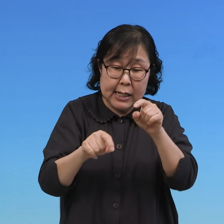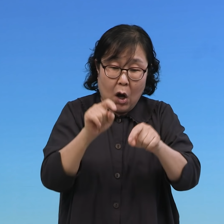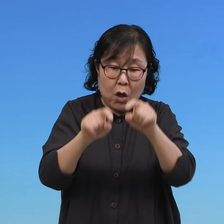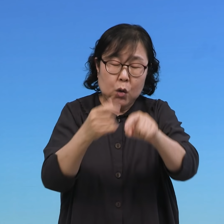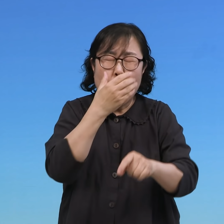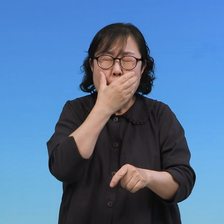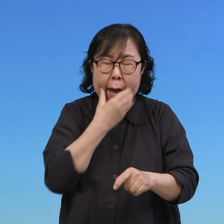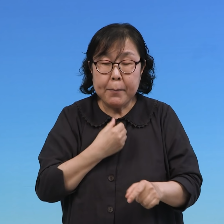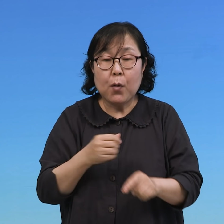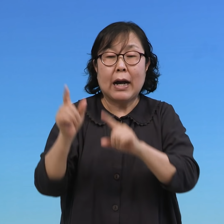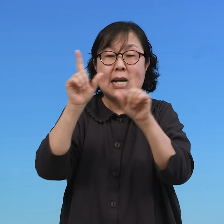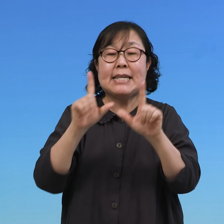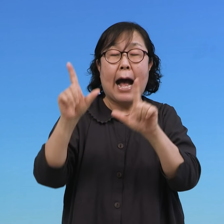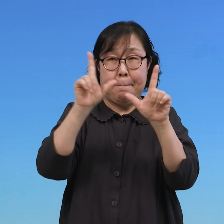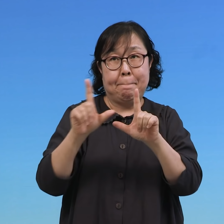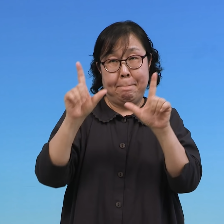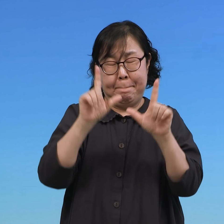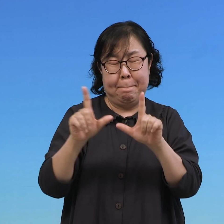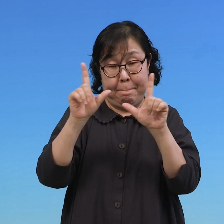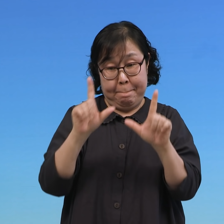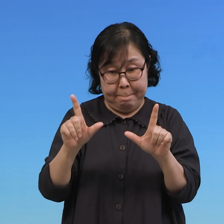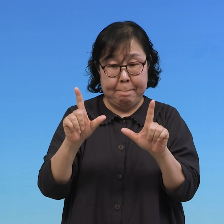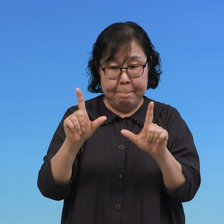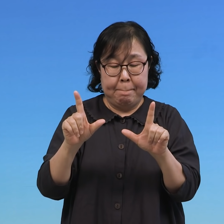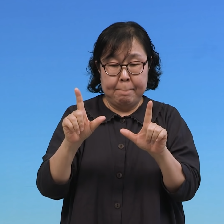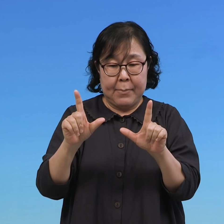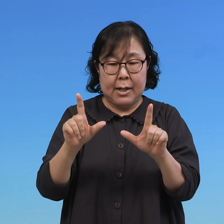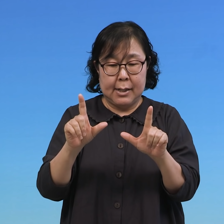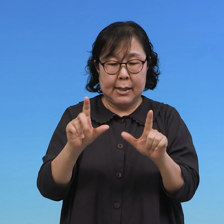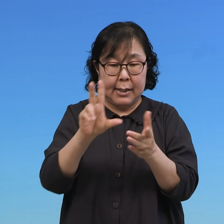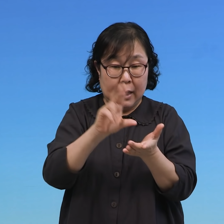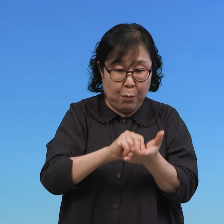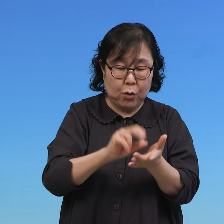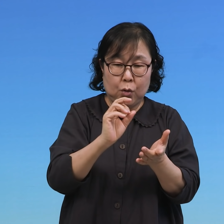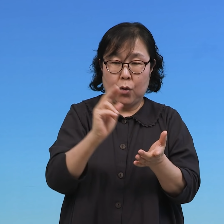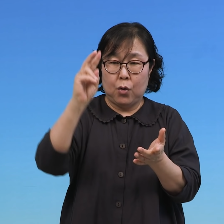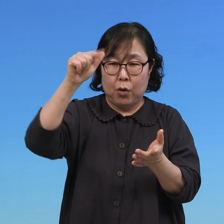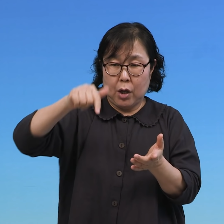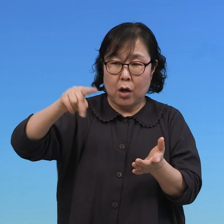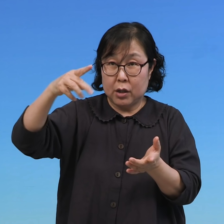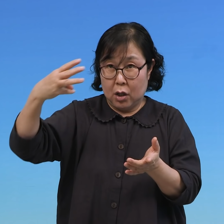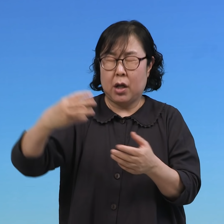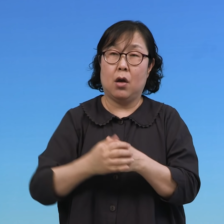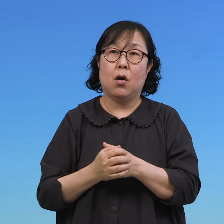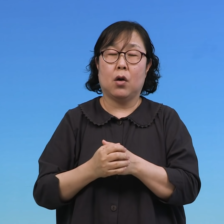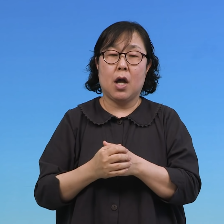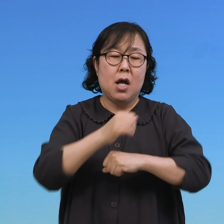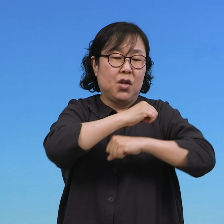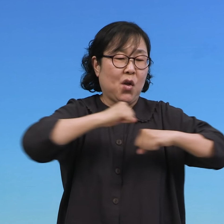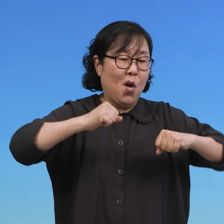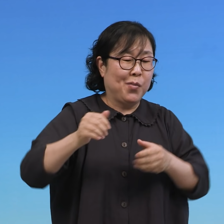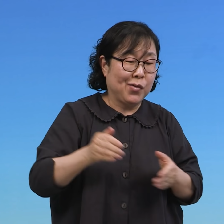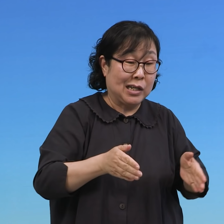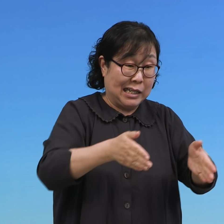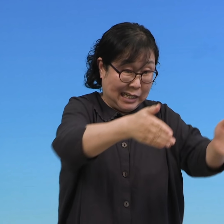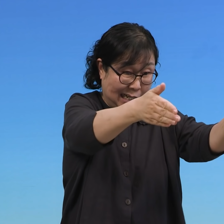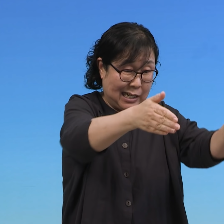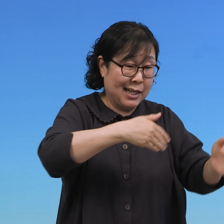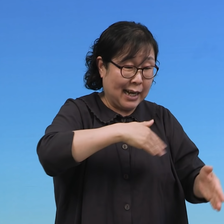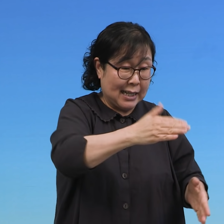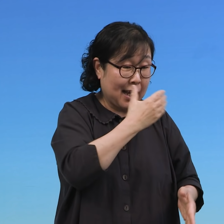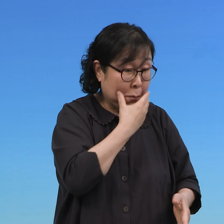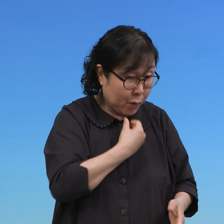성공적인 삶, 넓은 삶, 많은 사람이 열광하는 그 길이 그게 행복한 길이지. 아니 무슨 좁은 길을 걷는데 이게